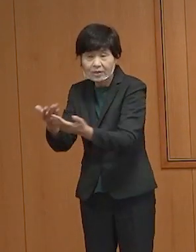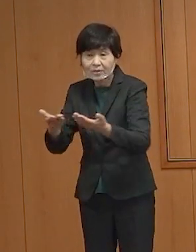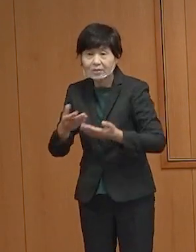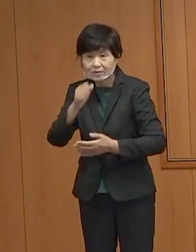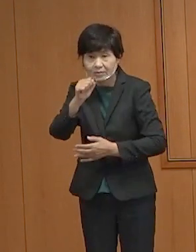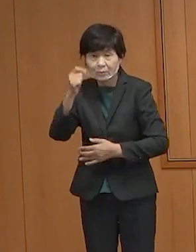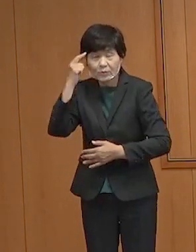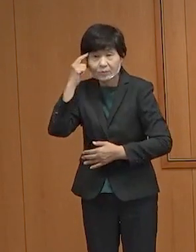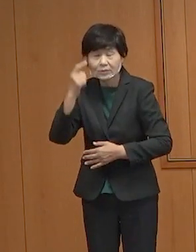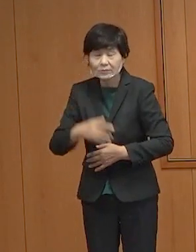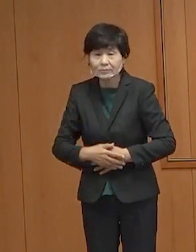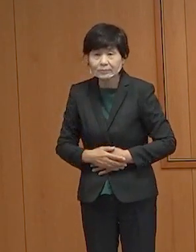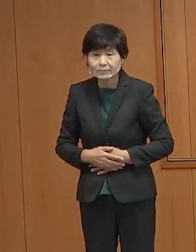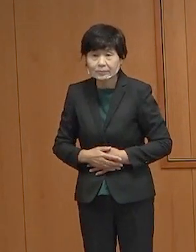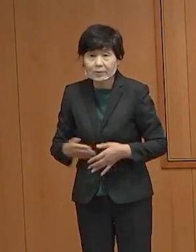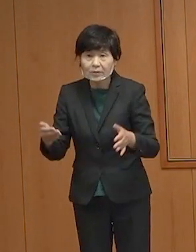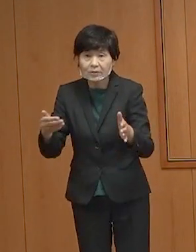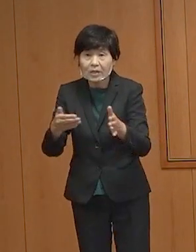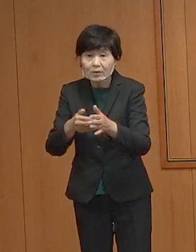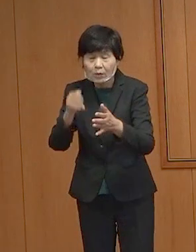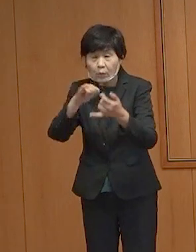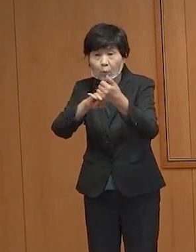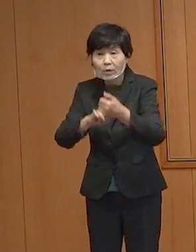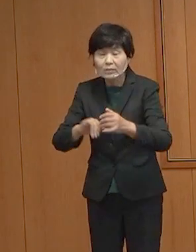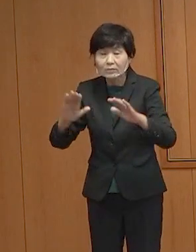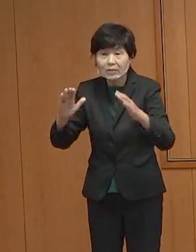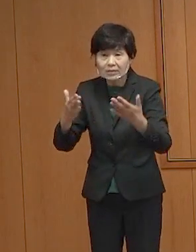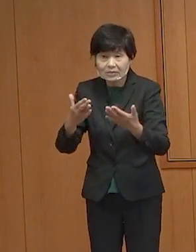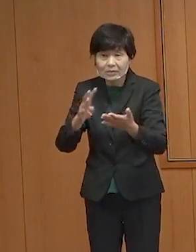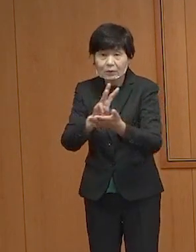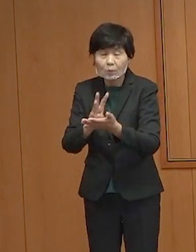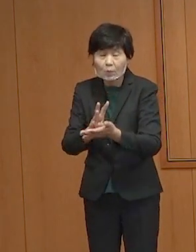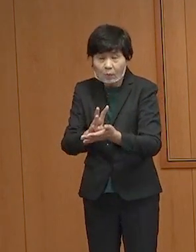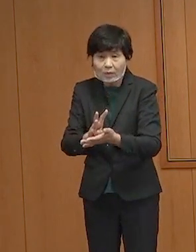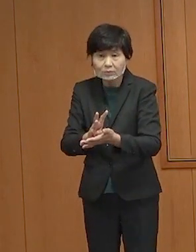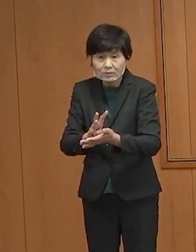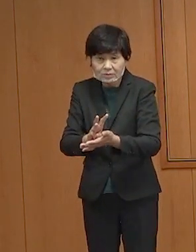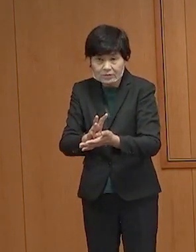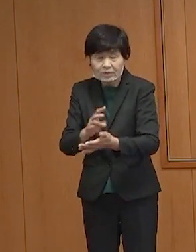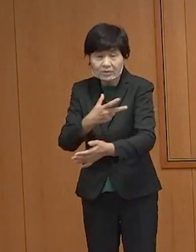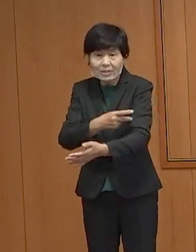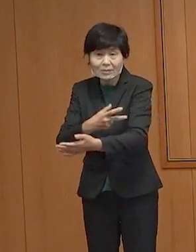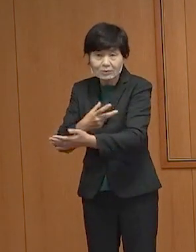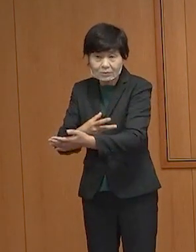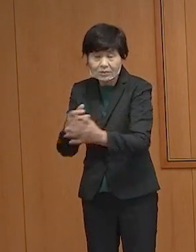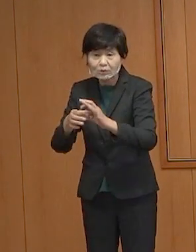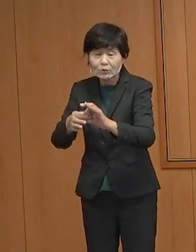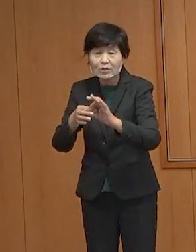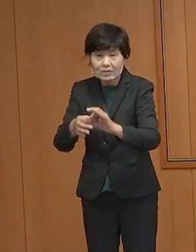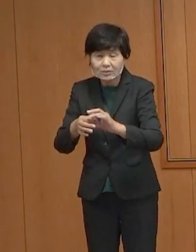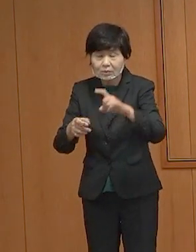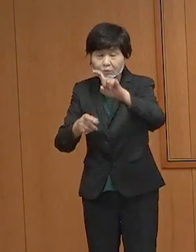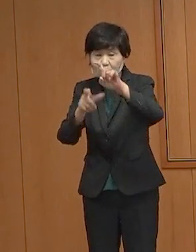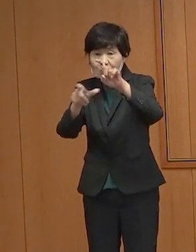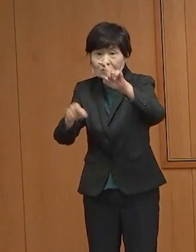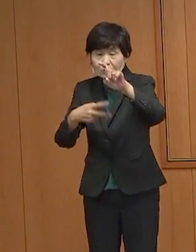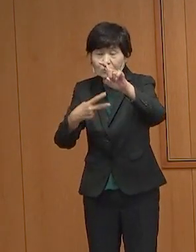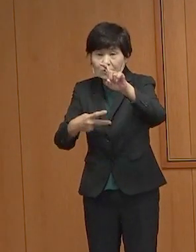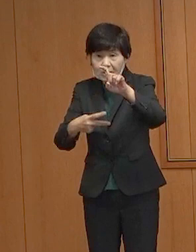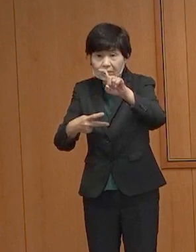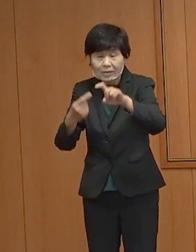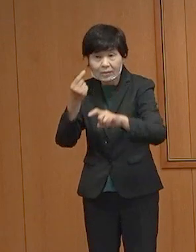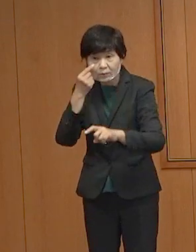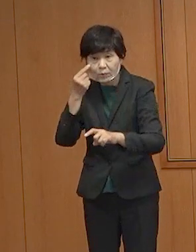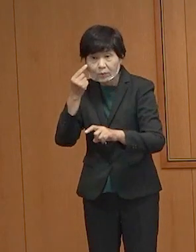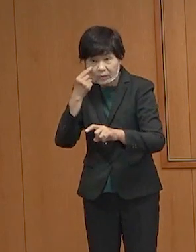ております。最後に予約なしワクチン接種の実施についてでございますが、10月2日に試行的な実施